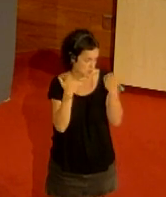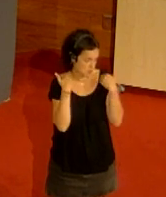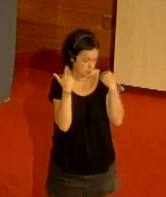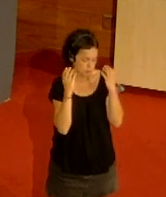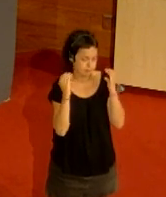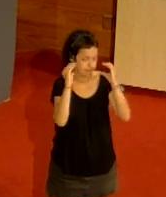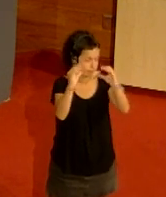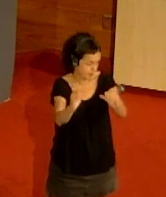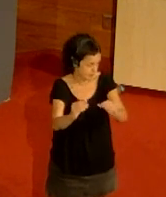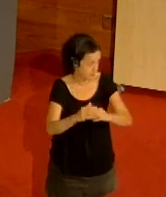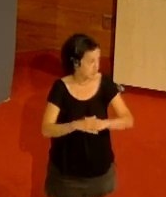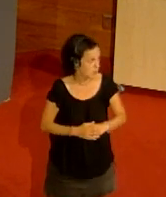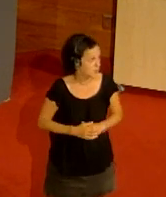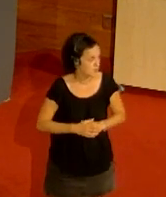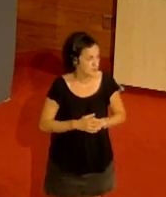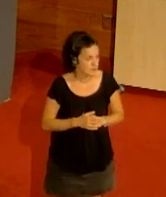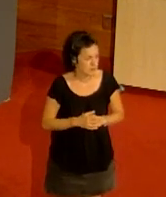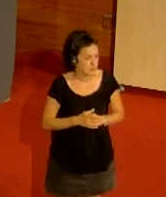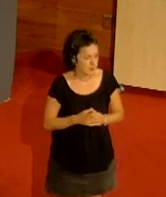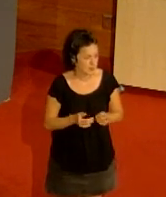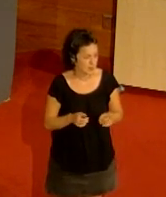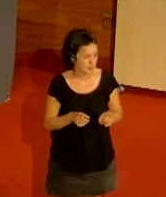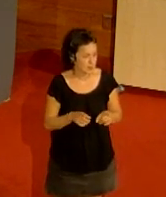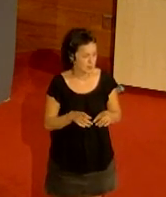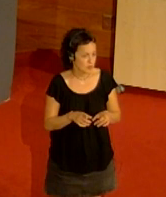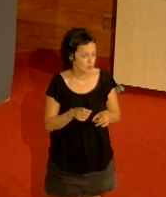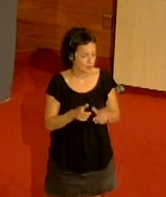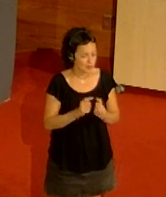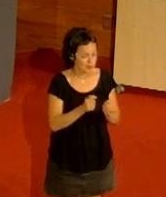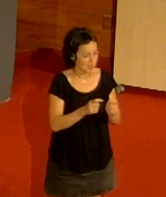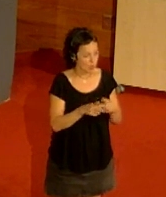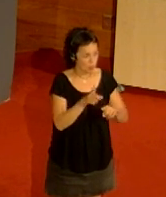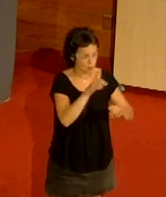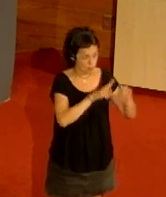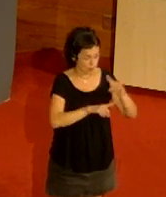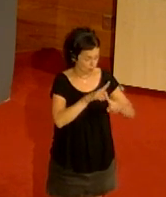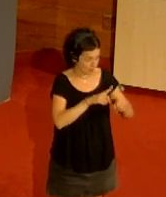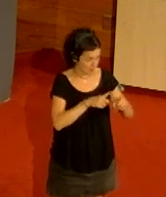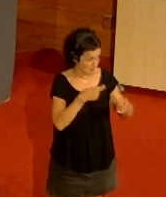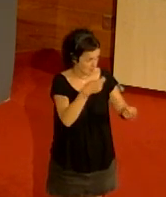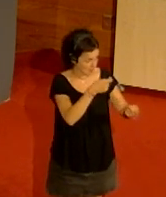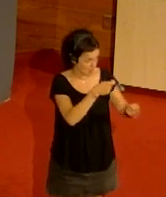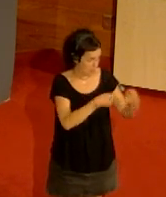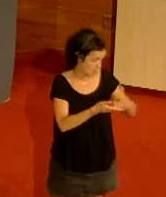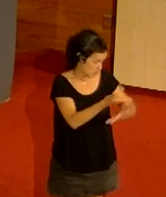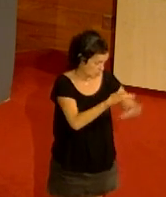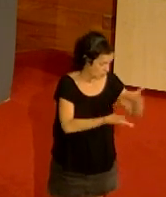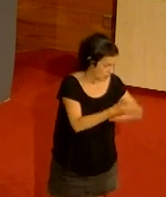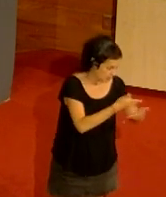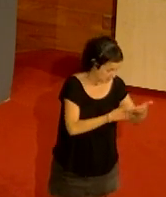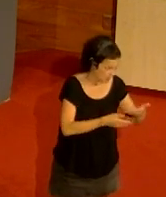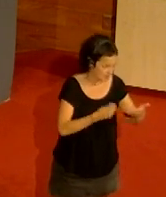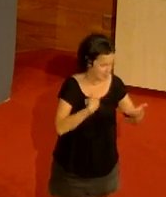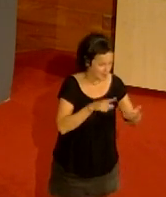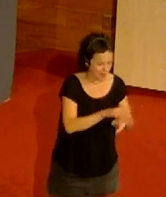al hecho de disfrazar con programas de cooperación lo que es directamente dinero para que tú frenes la migración